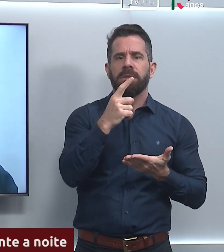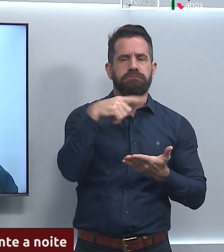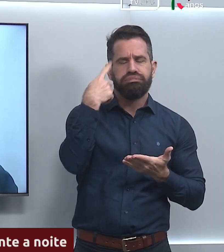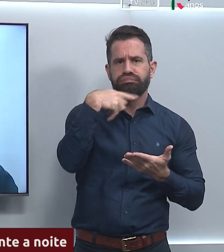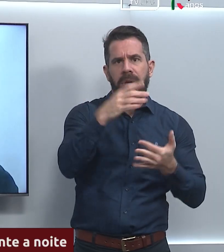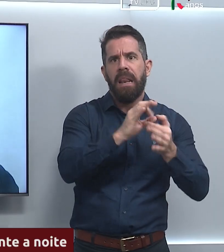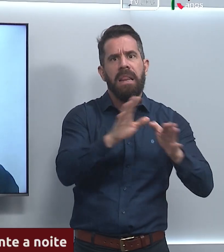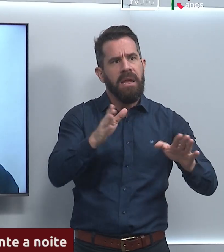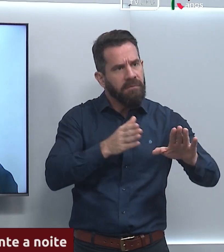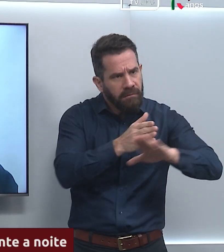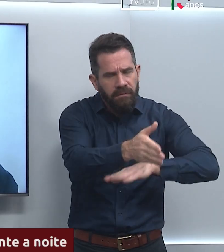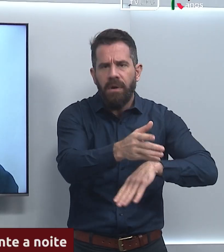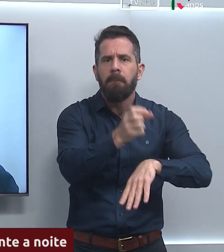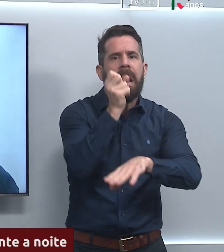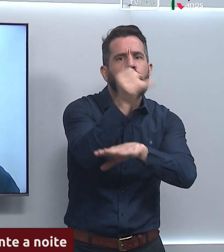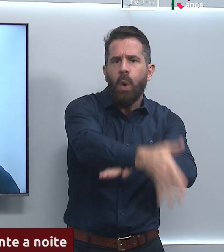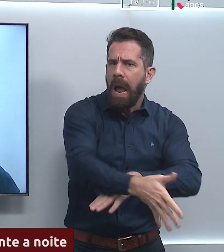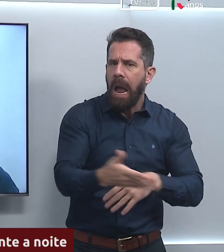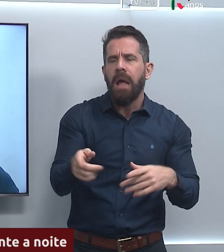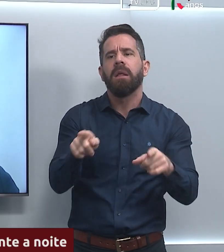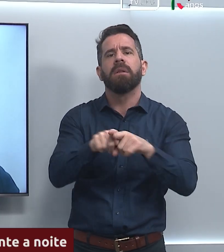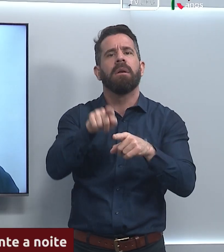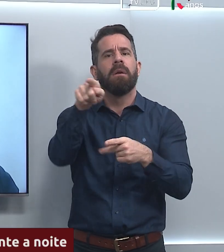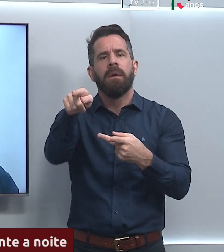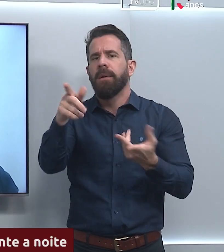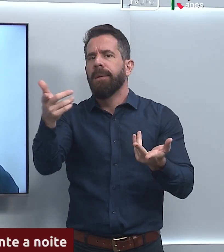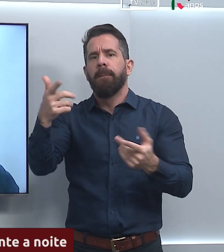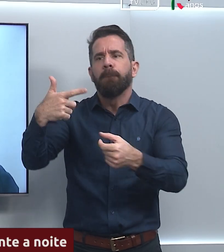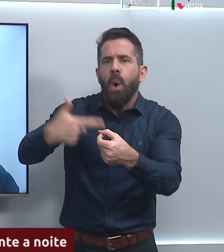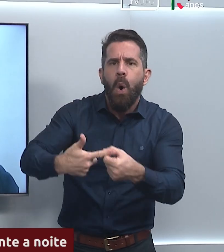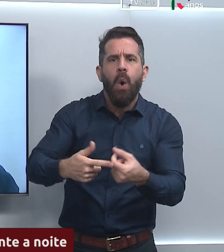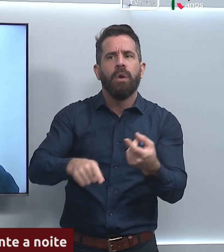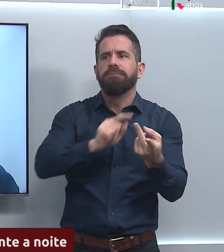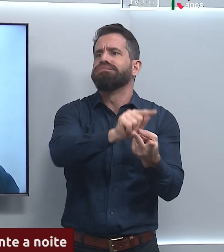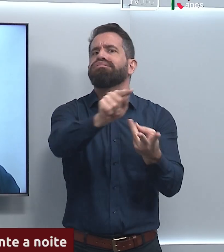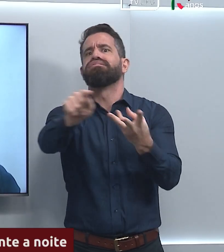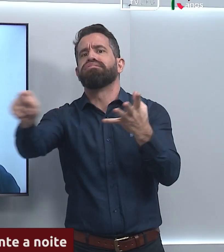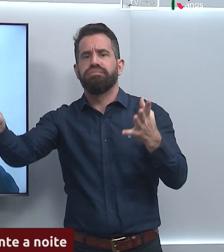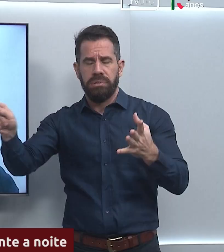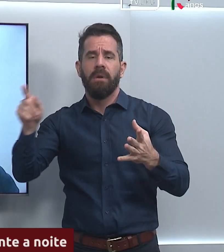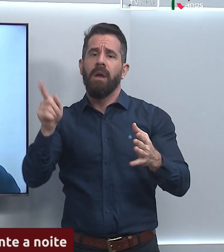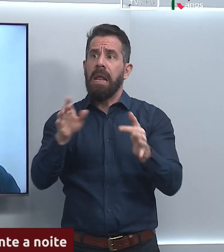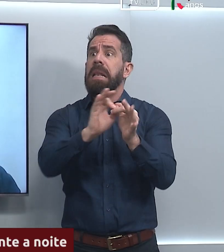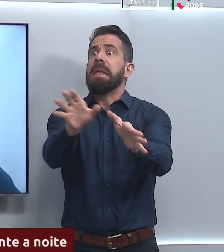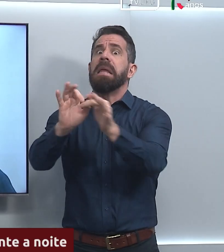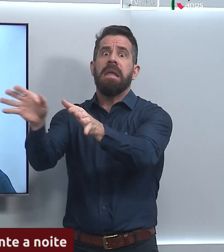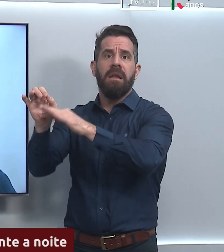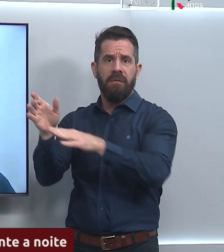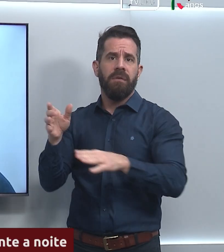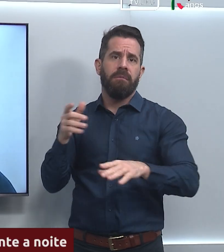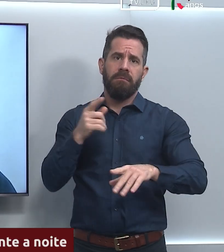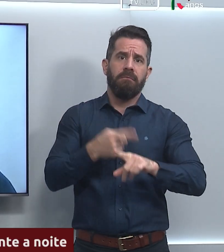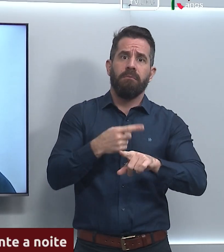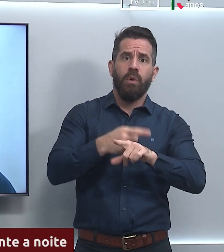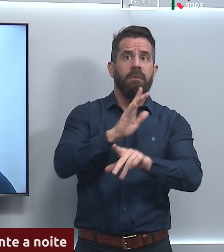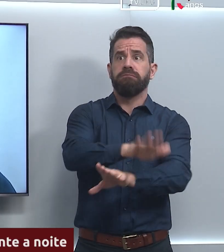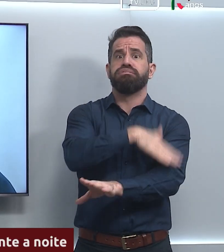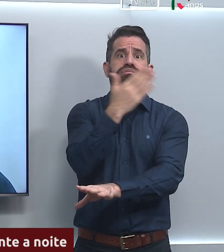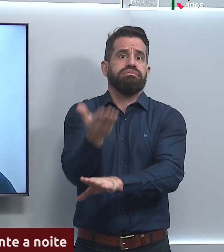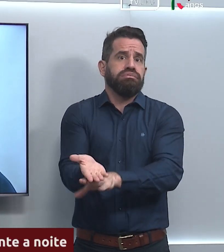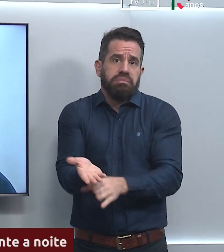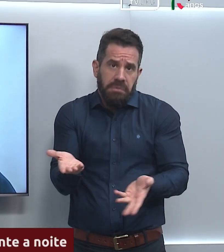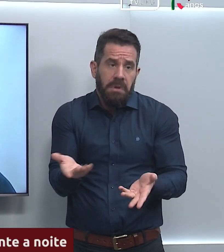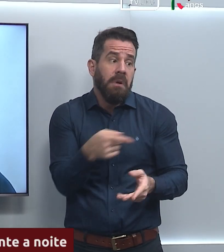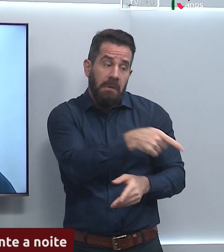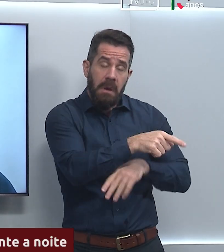policial 24 horas por dia, e você precisa de parque também 24 horas por dia. Isso é capricho? Não, isso é necessidade.